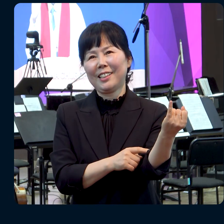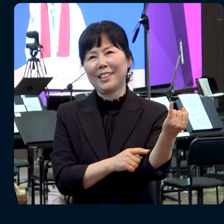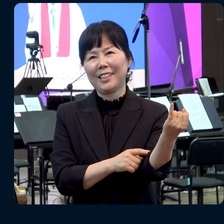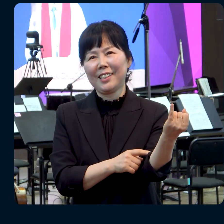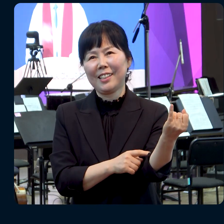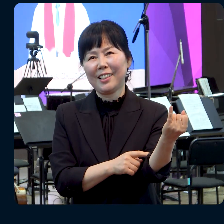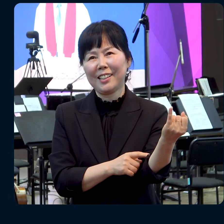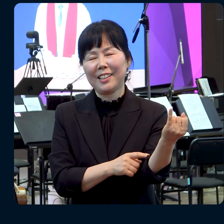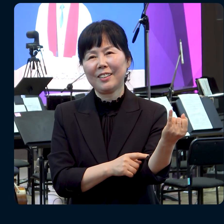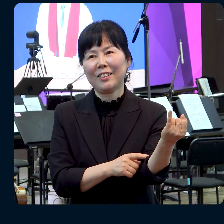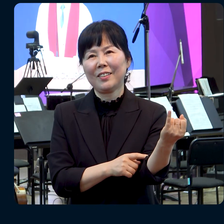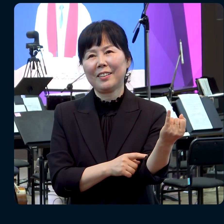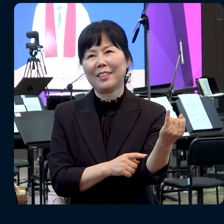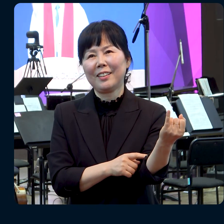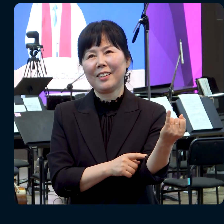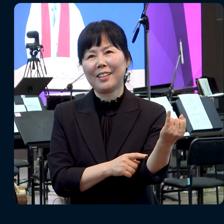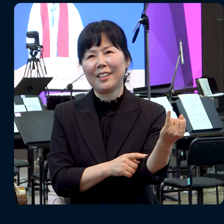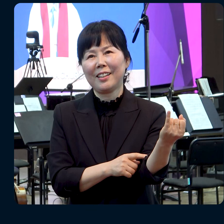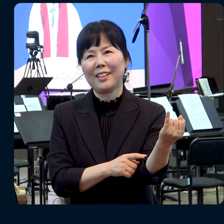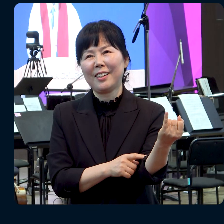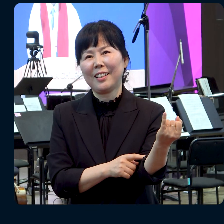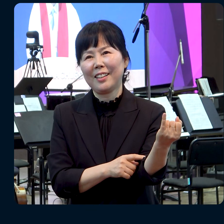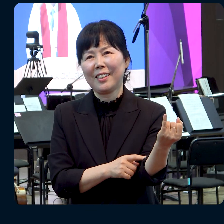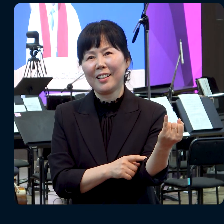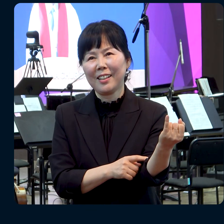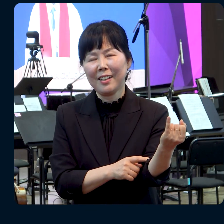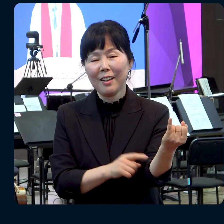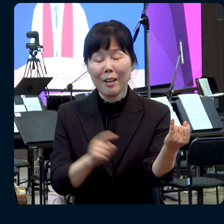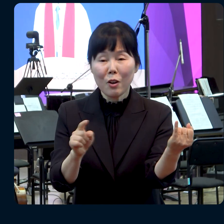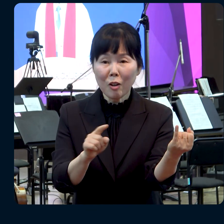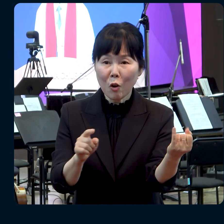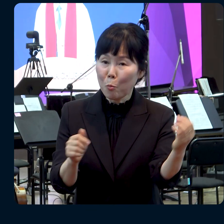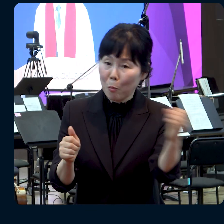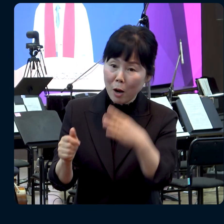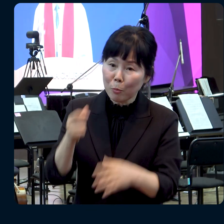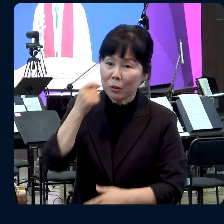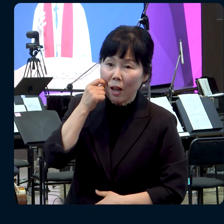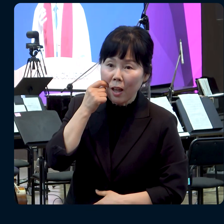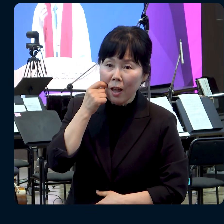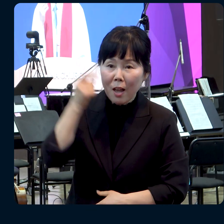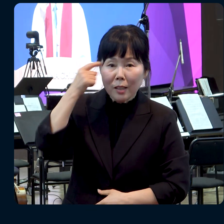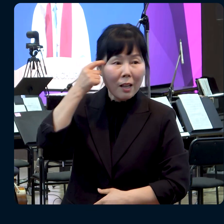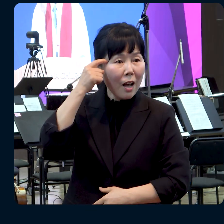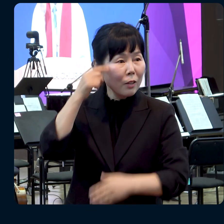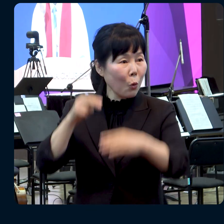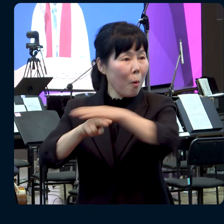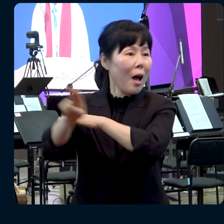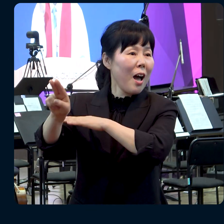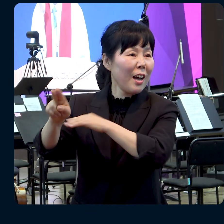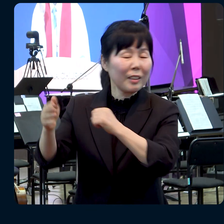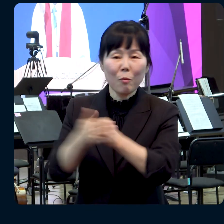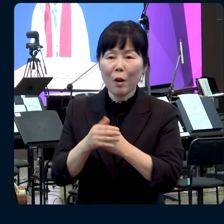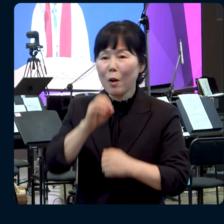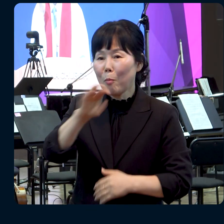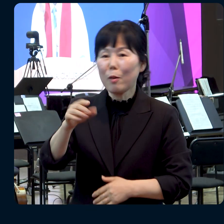아무 말도 할 수 없었겠죠. 아니 아무 말도 생각이 안 났겠죠. 그냥 그 순간 입에서 나온 건 딱 한마디예요.